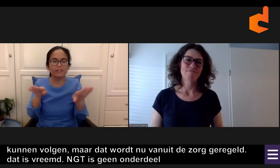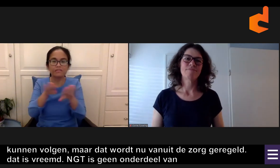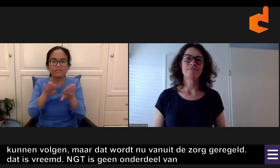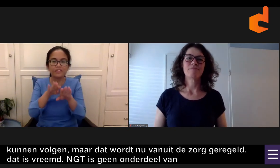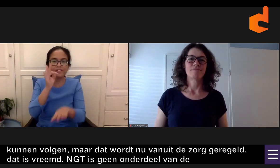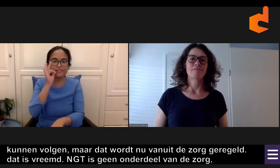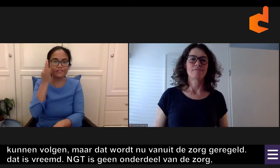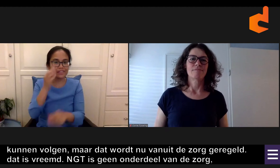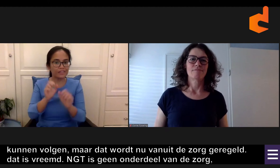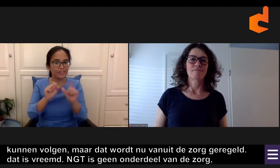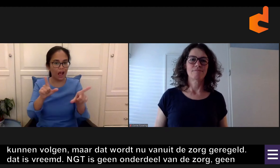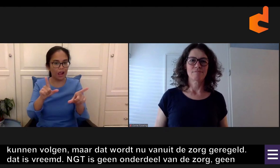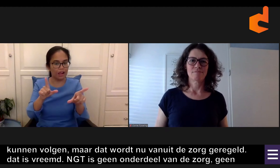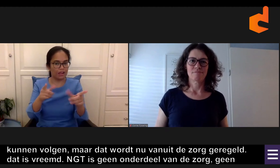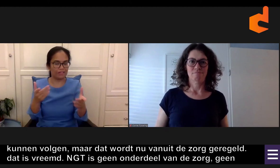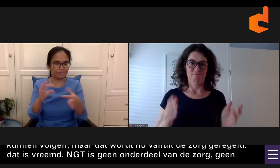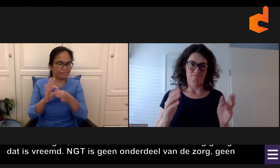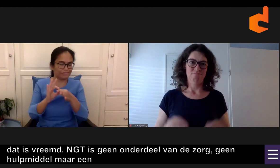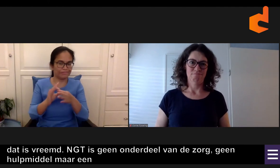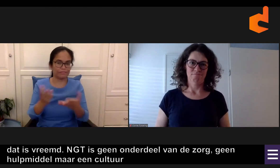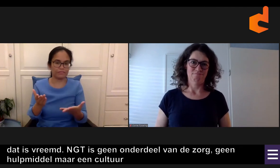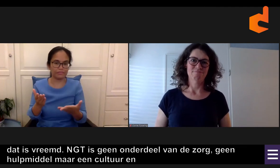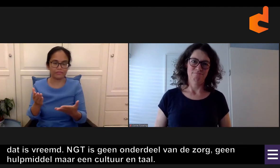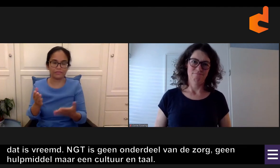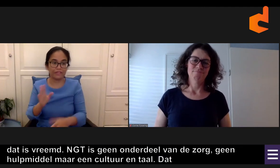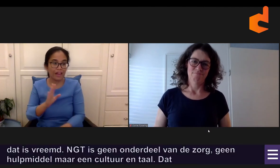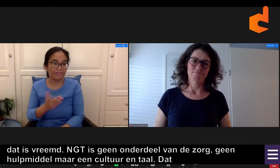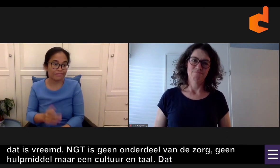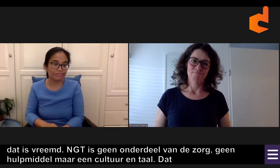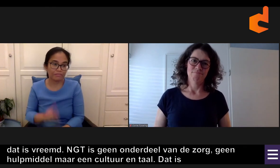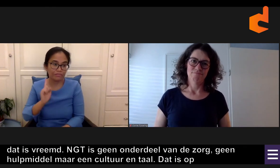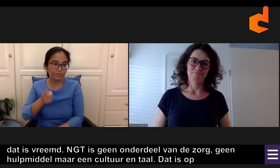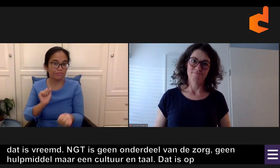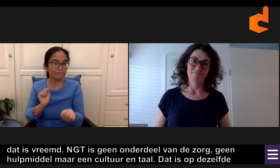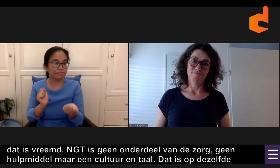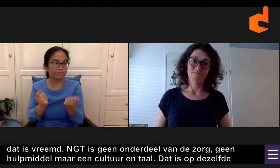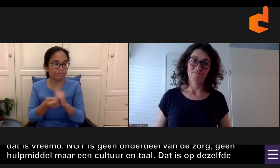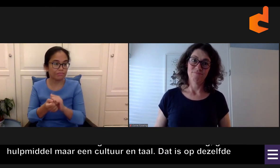is een cultuur en een taal. Dat is op dezelfde manier geregeld eigenlijk als de Friese taal eigenlijk. Dus dat zou